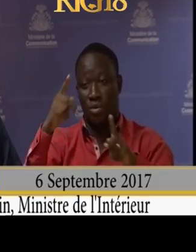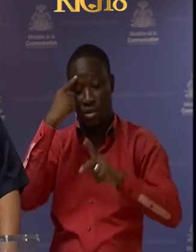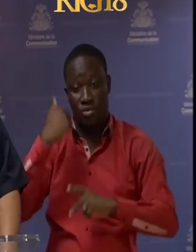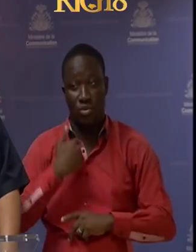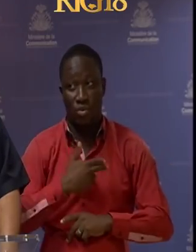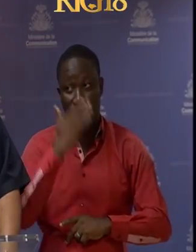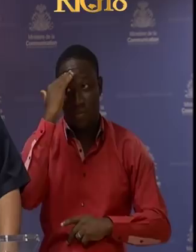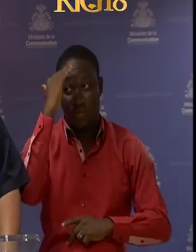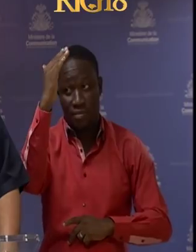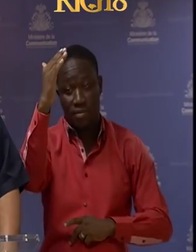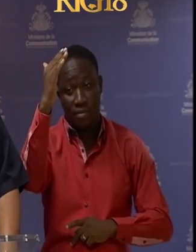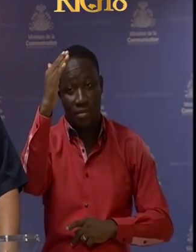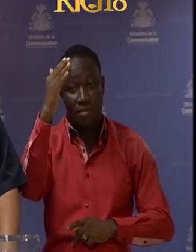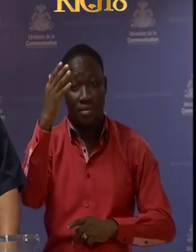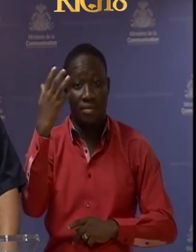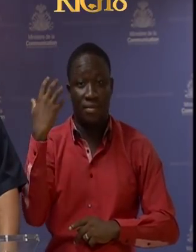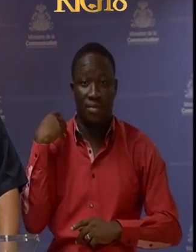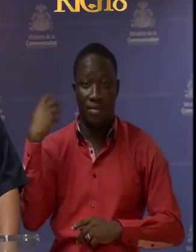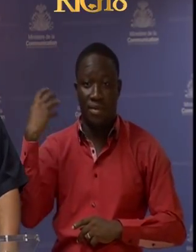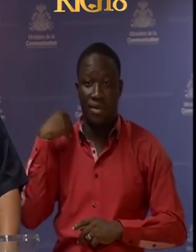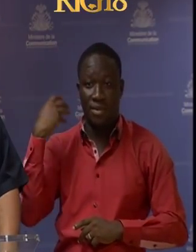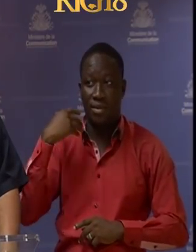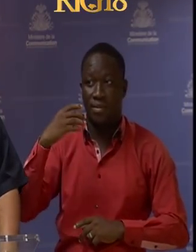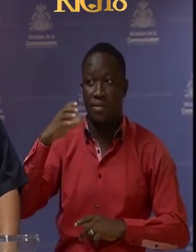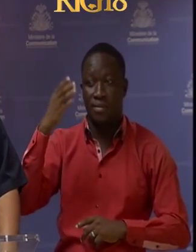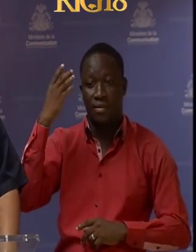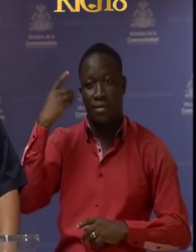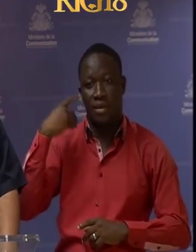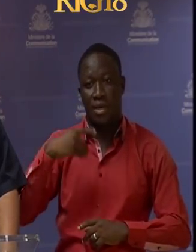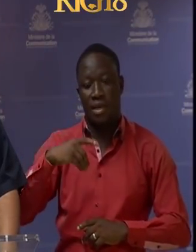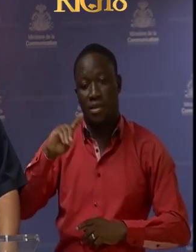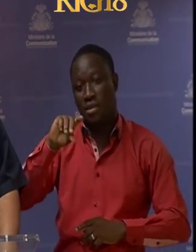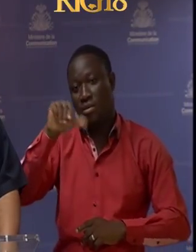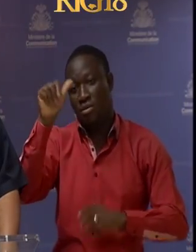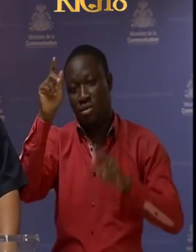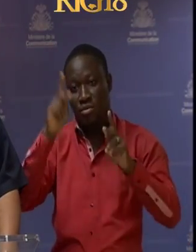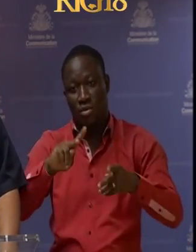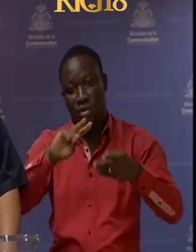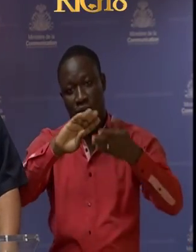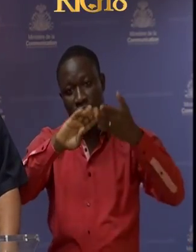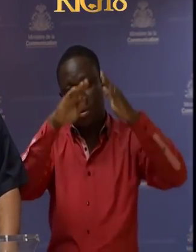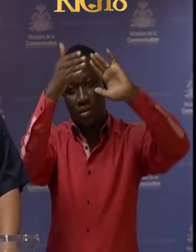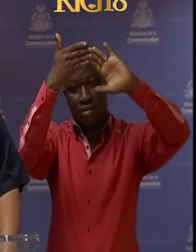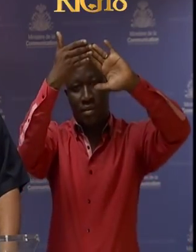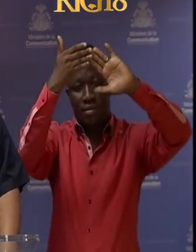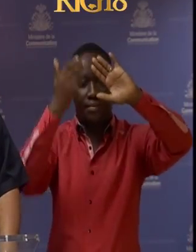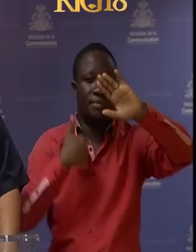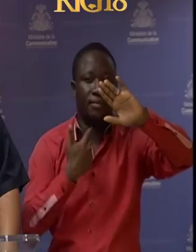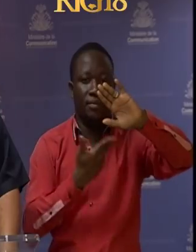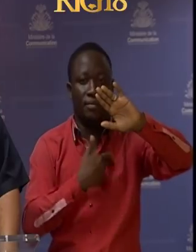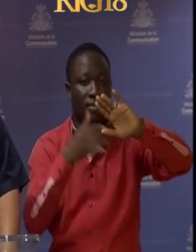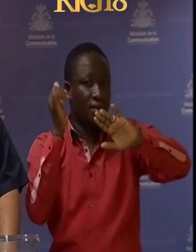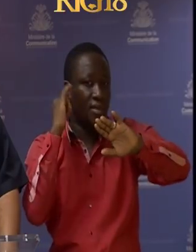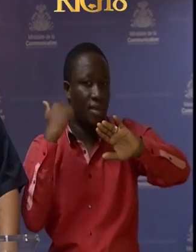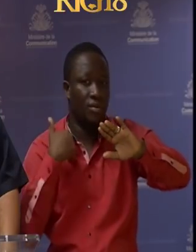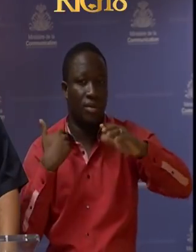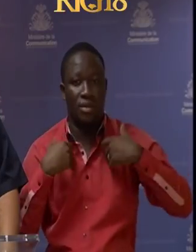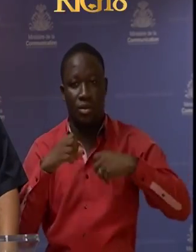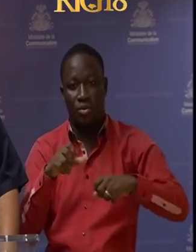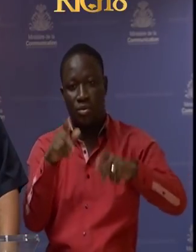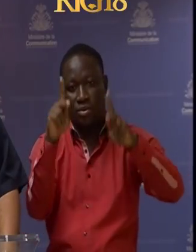nous saluer magistrat yo Kazek yo Azek ak délégué de ville yo nous hier nous avons eu